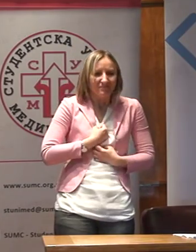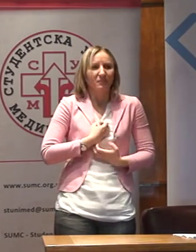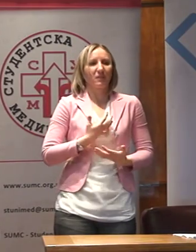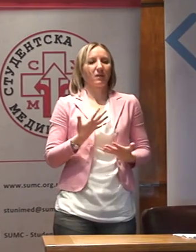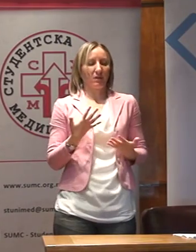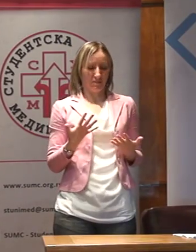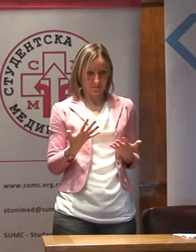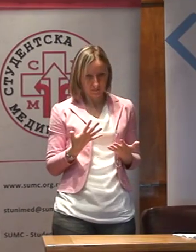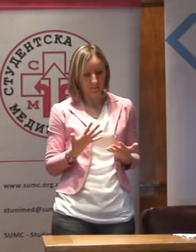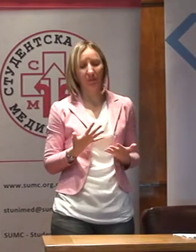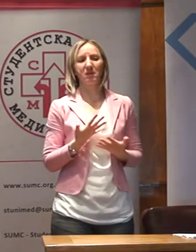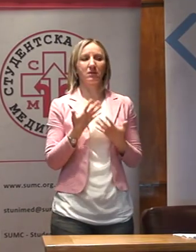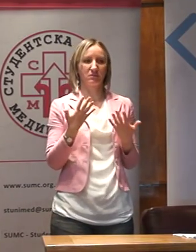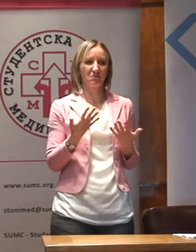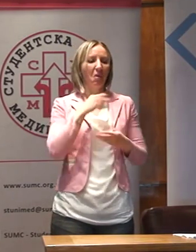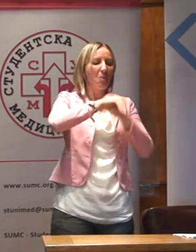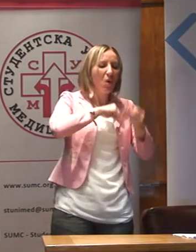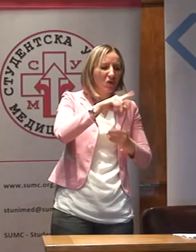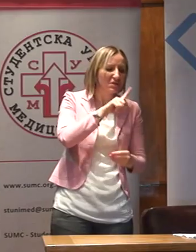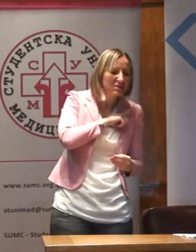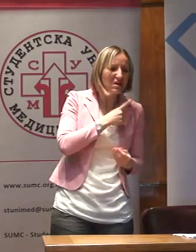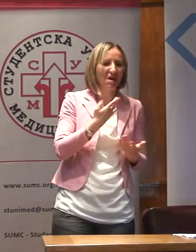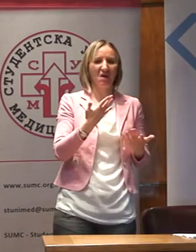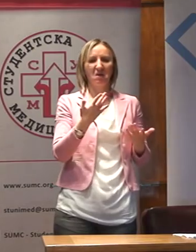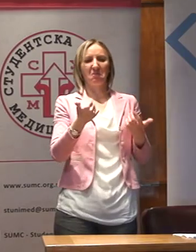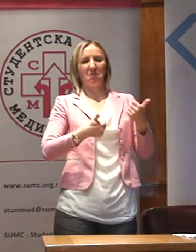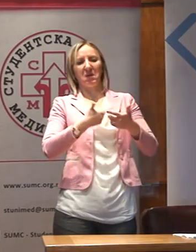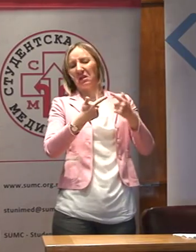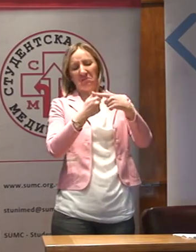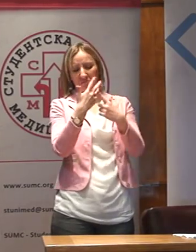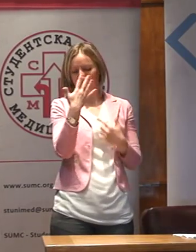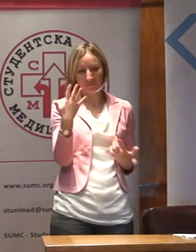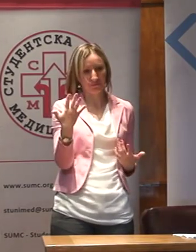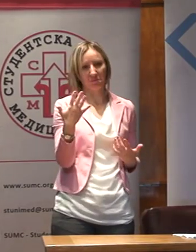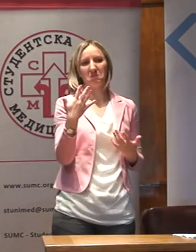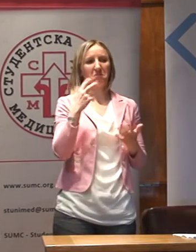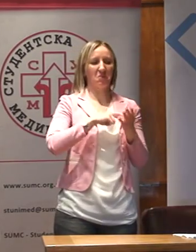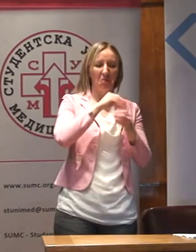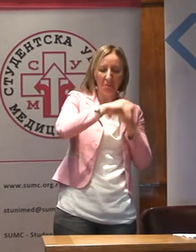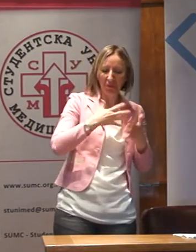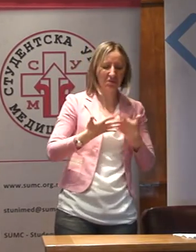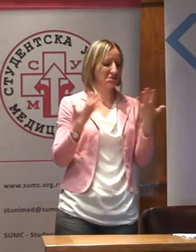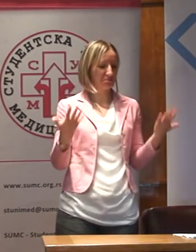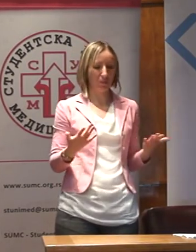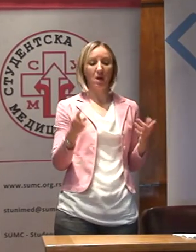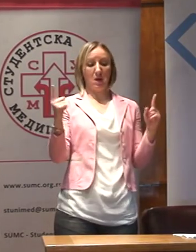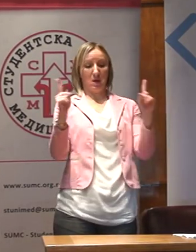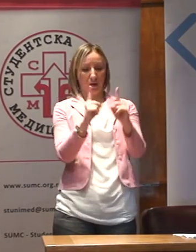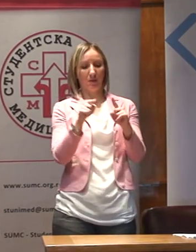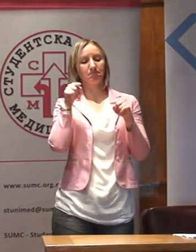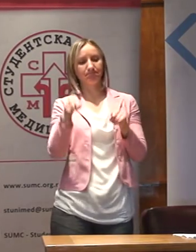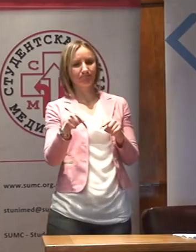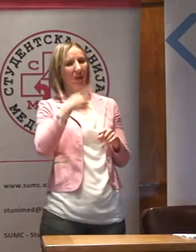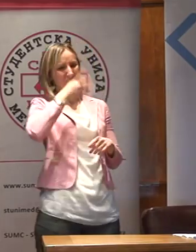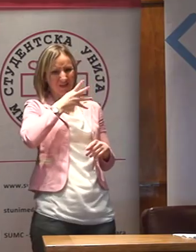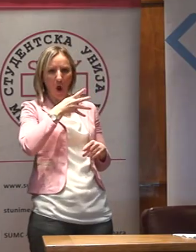To su bile gluve osobe koje su imale problem zbog posla, problem zbog problema u porodici, možda gubitka nekog člana porodice. I